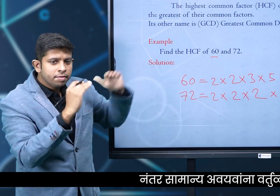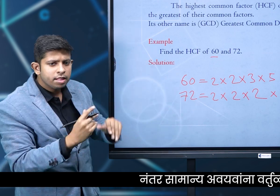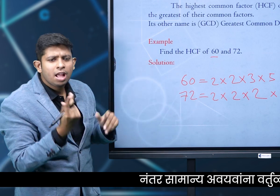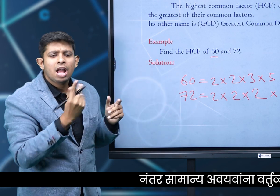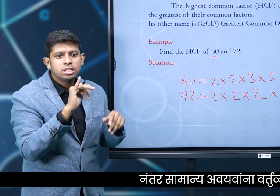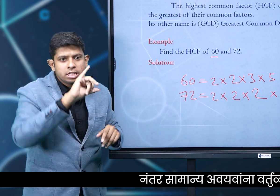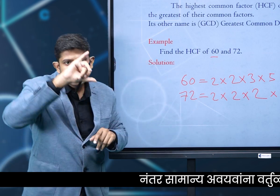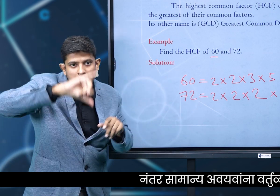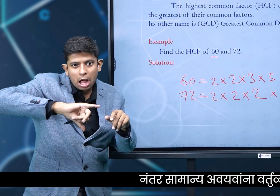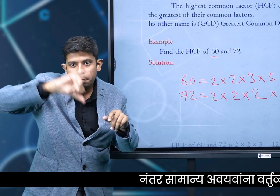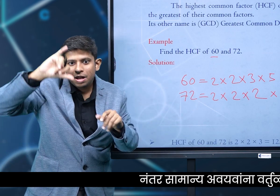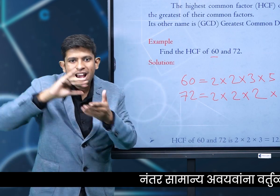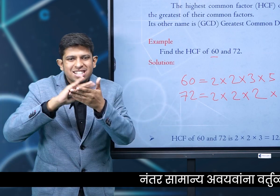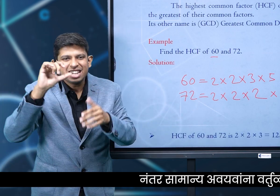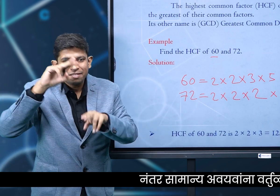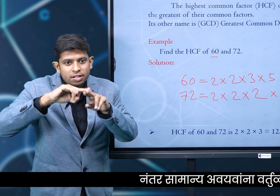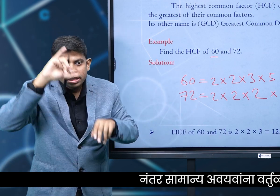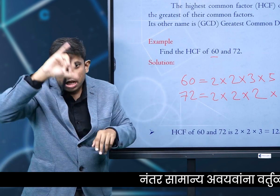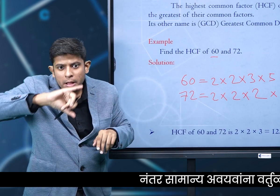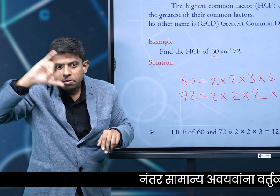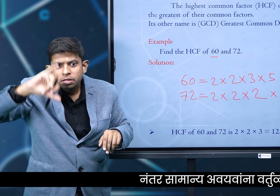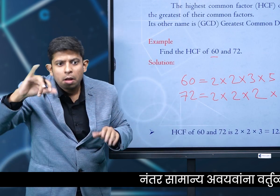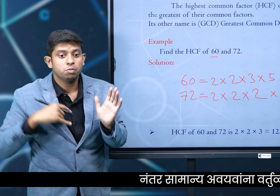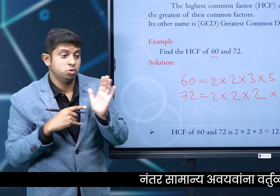नंतर सामान्य अवयवांना वर्तुळ करा.